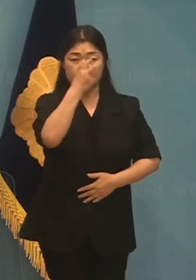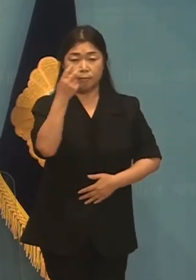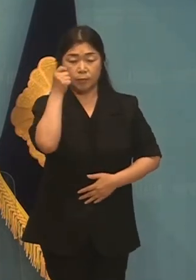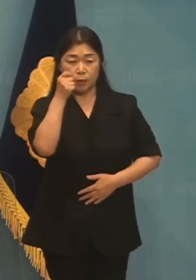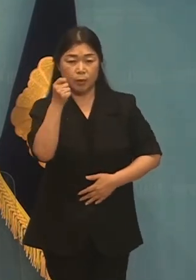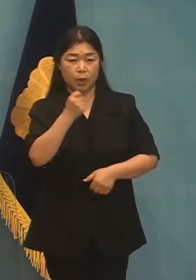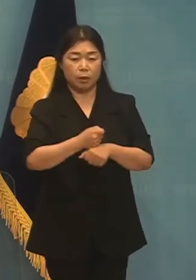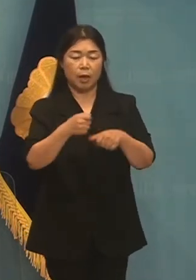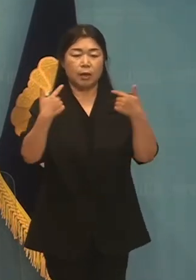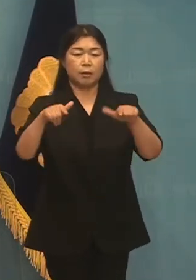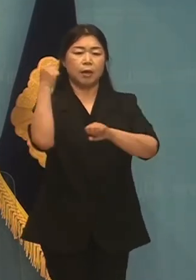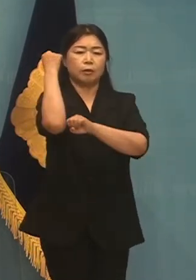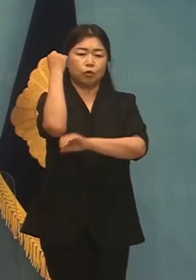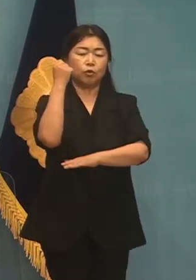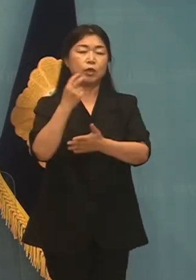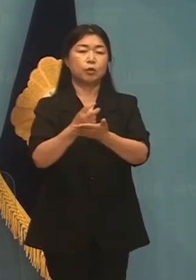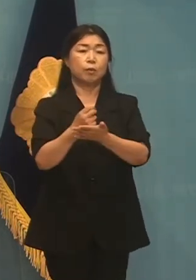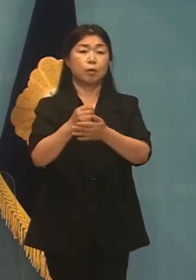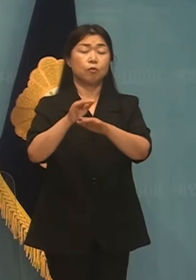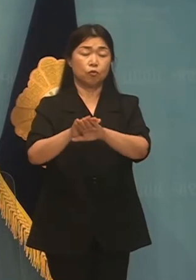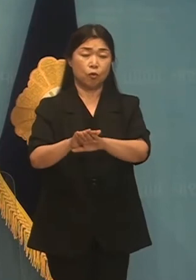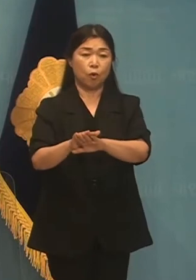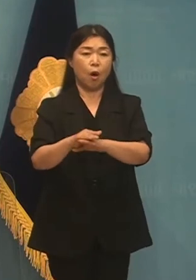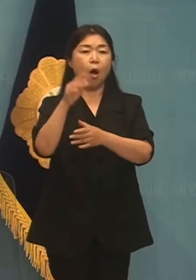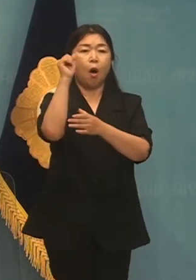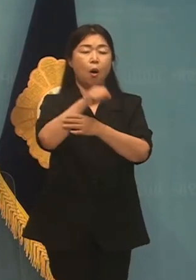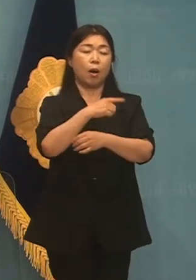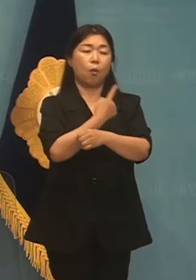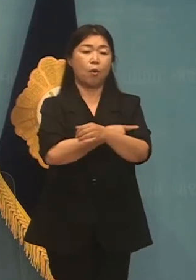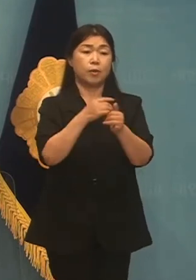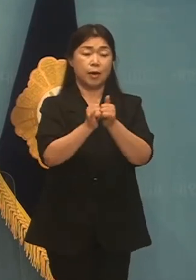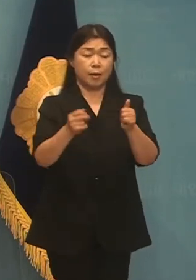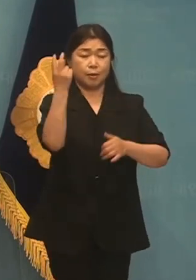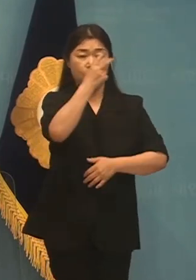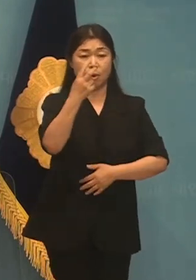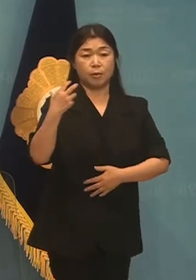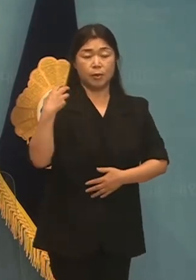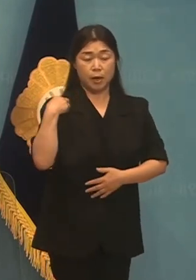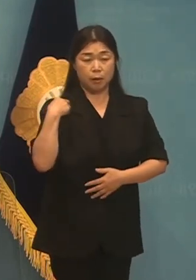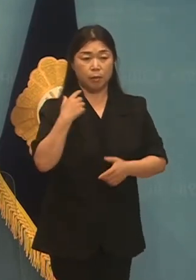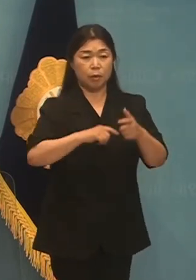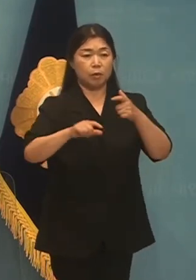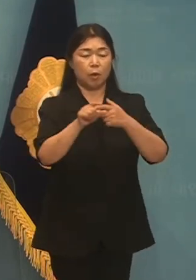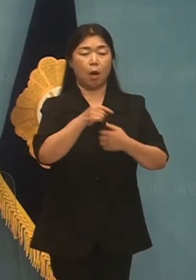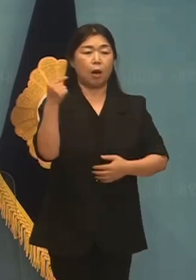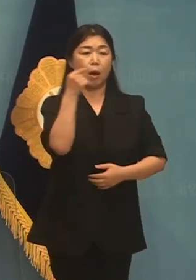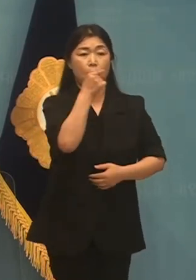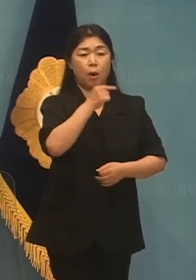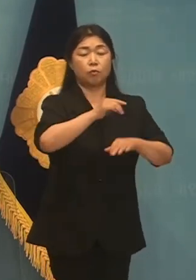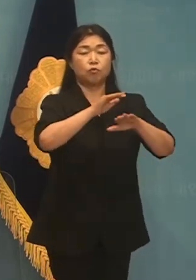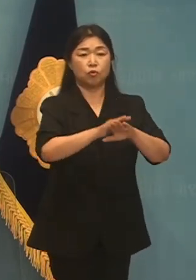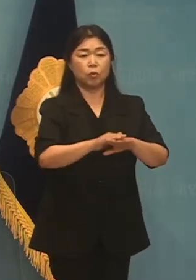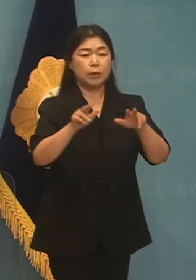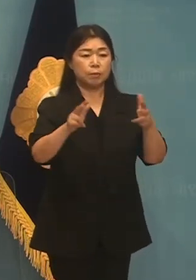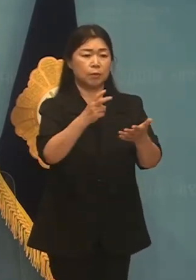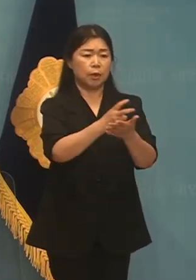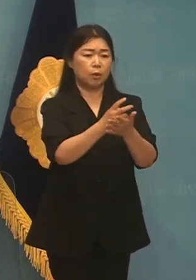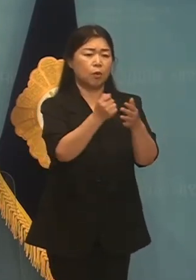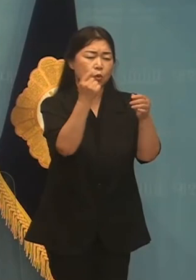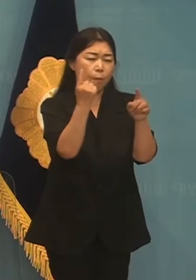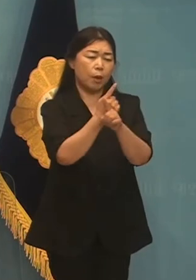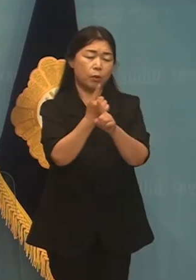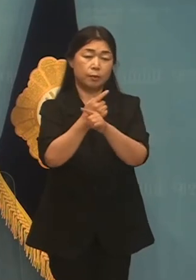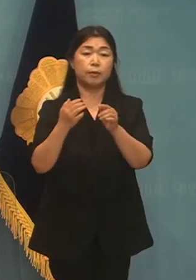현장 상주 기준을 만들고 허가권자의 점검 책임을 강화하는 등 현행 제도를